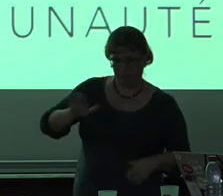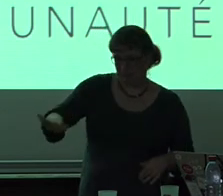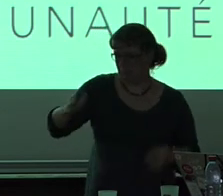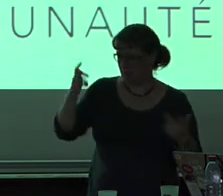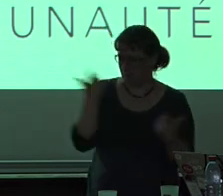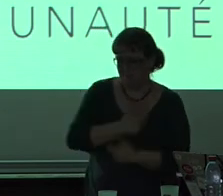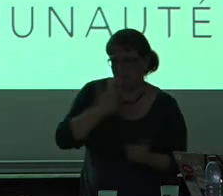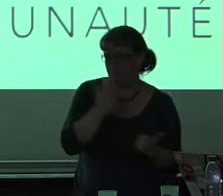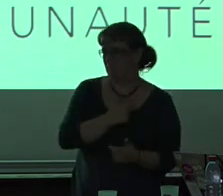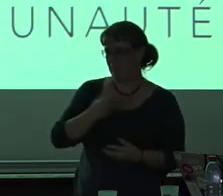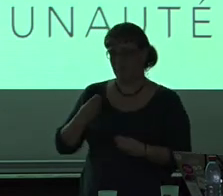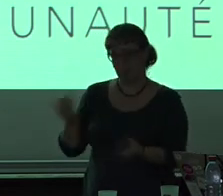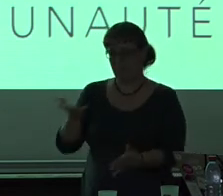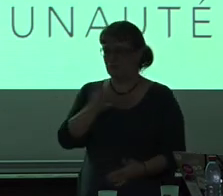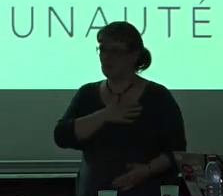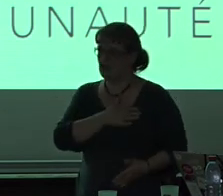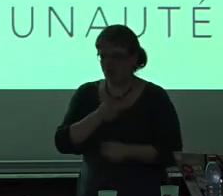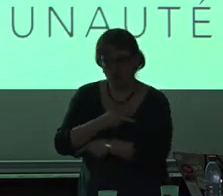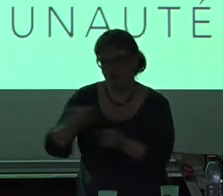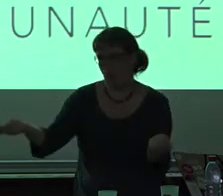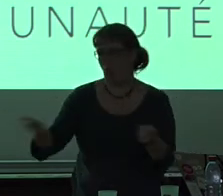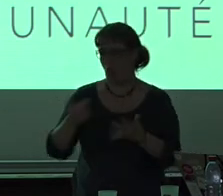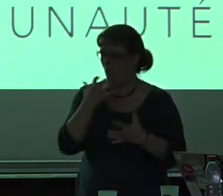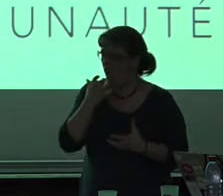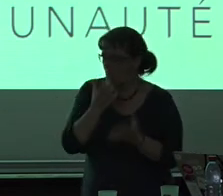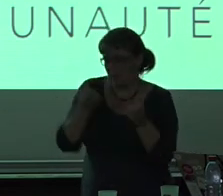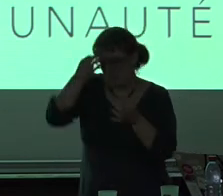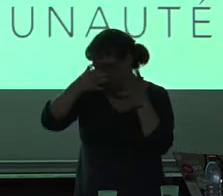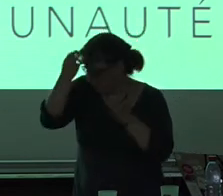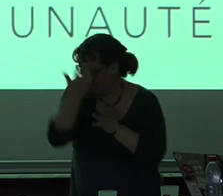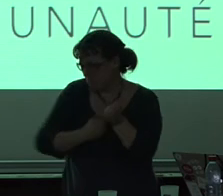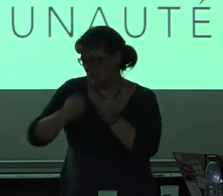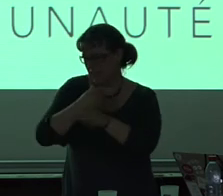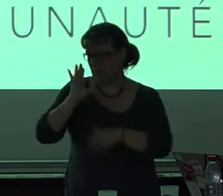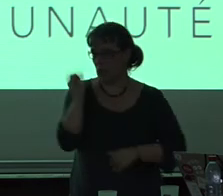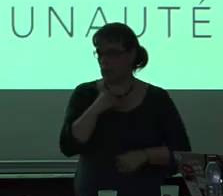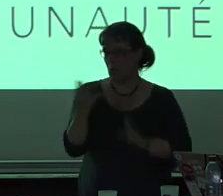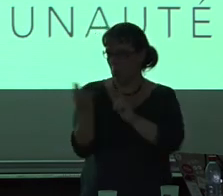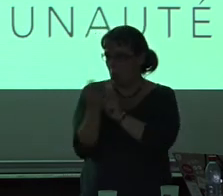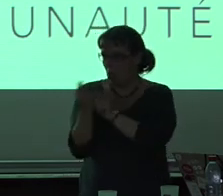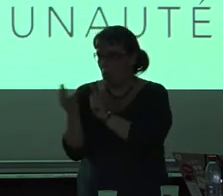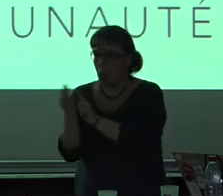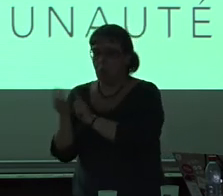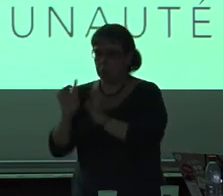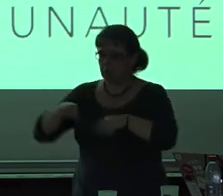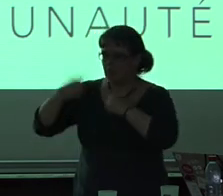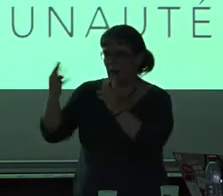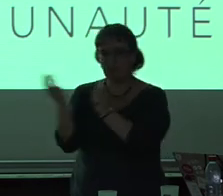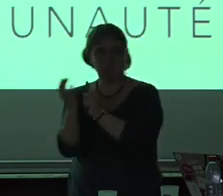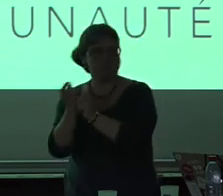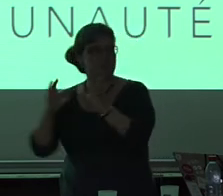qui avait envie de donner aux gens l'envie de créer. Et donc, j'ai commencé aussi à fréquenter des développeurs, à aller à des meet-up, et ça a